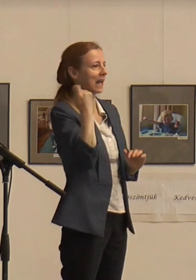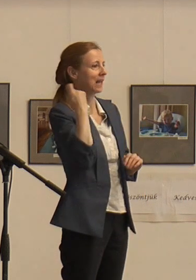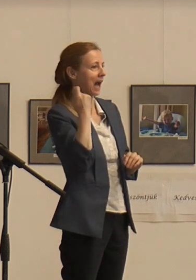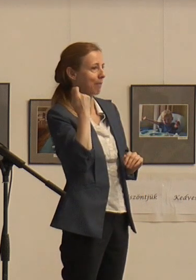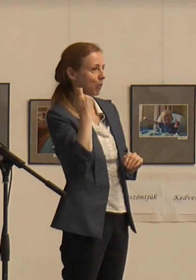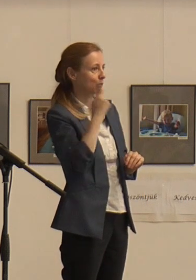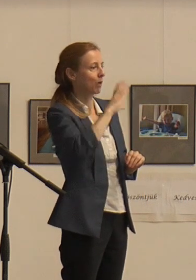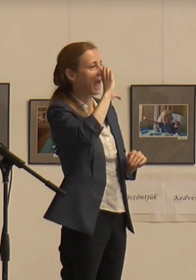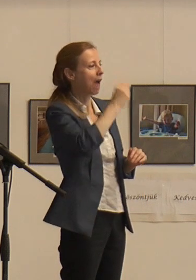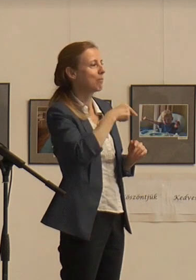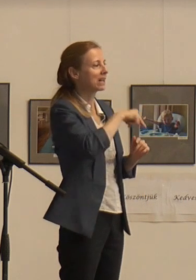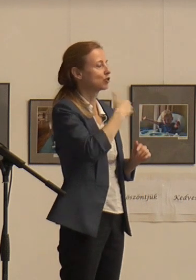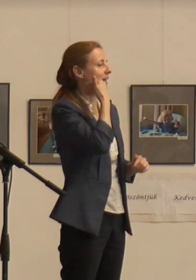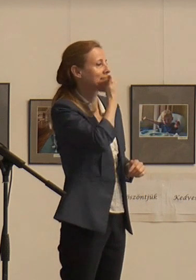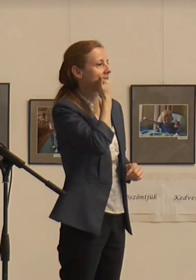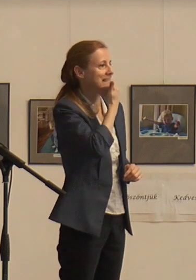az emberiség szégyen.